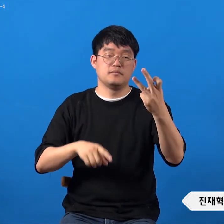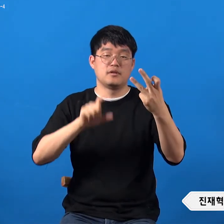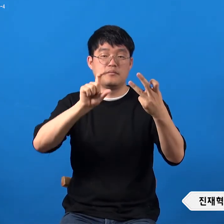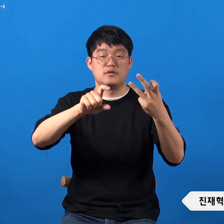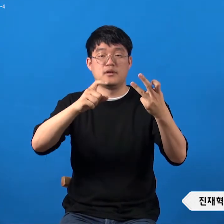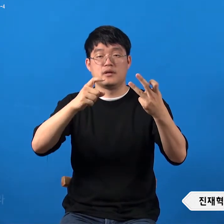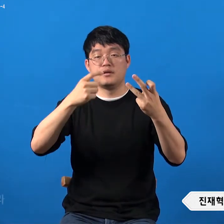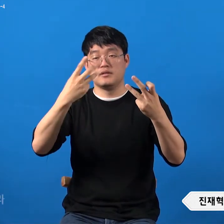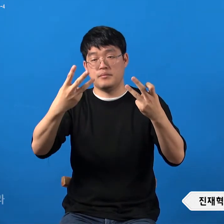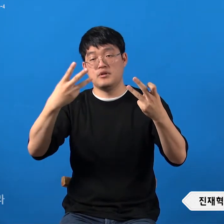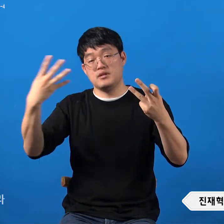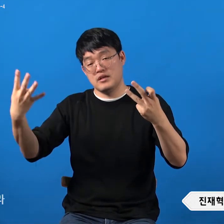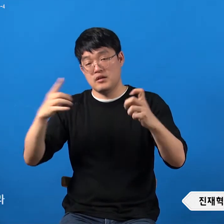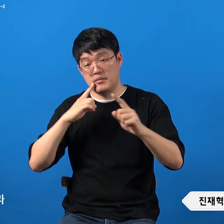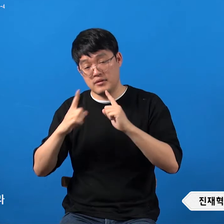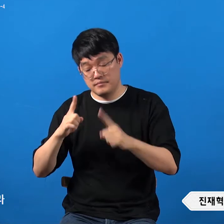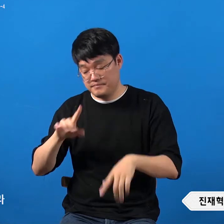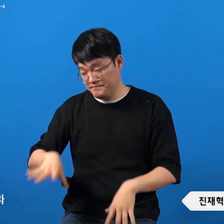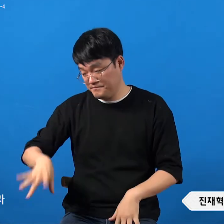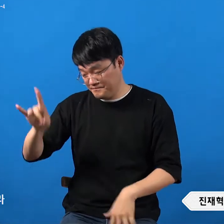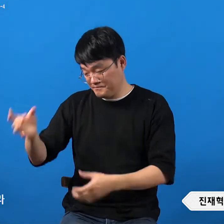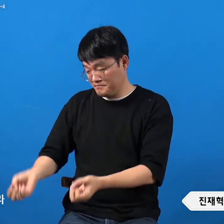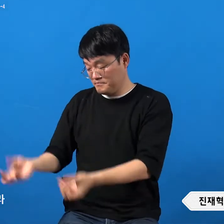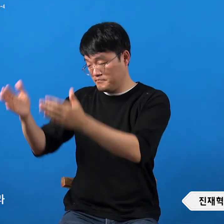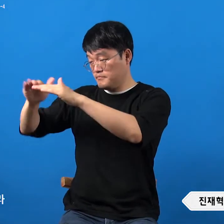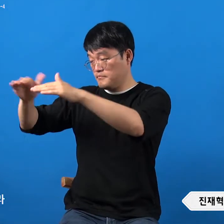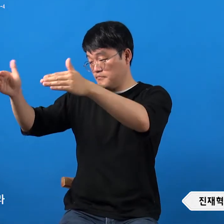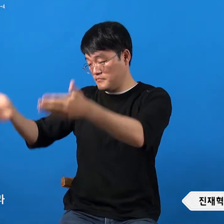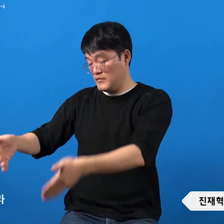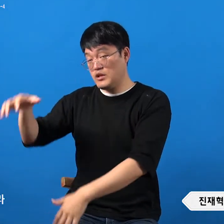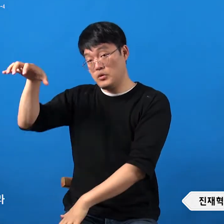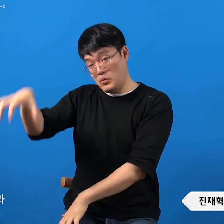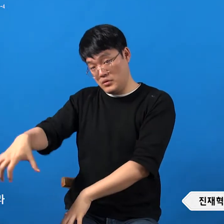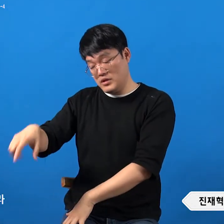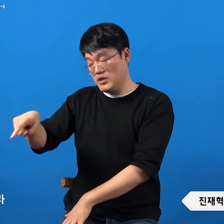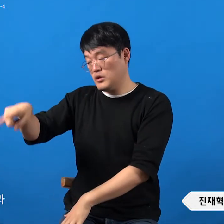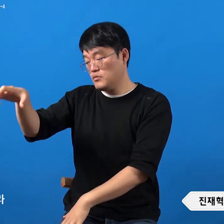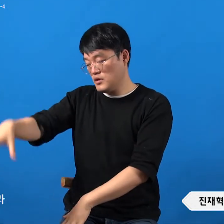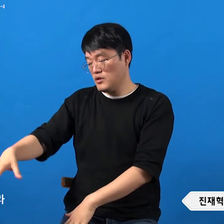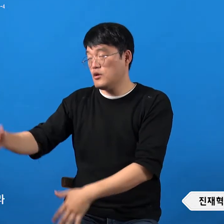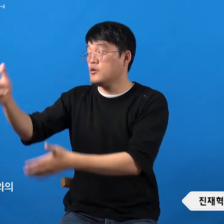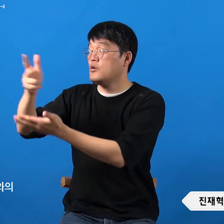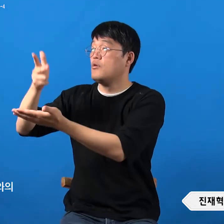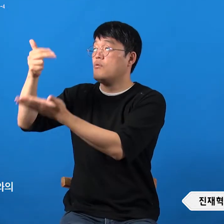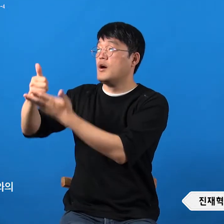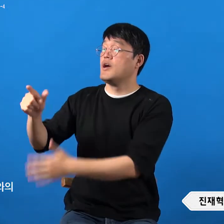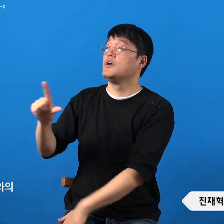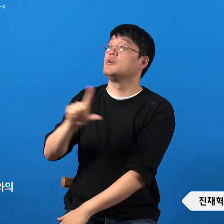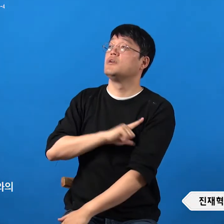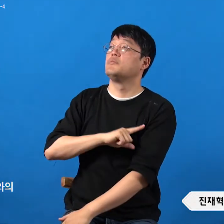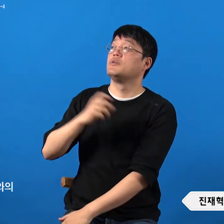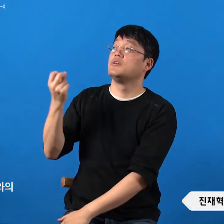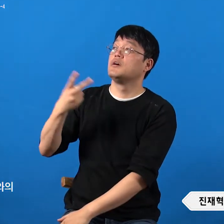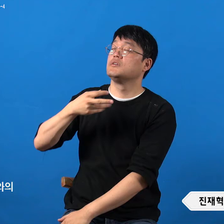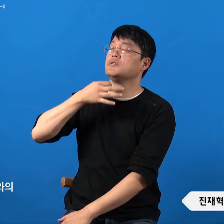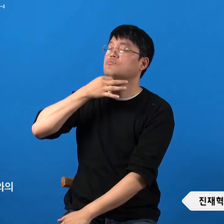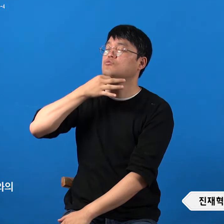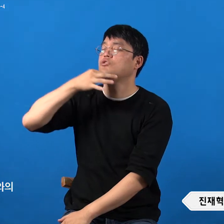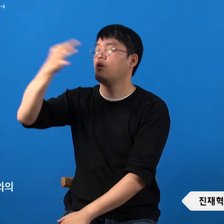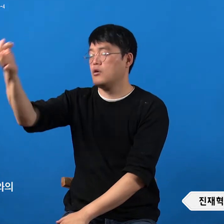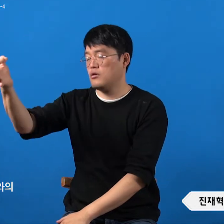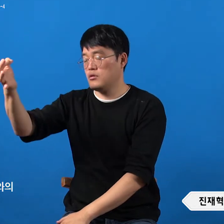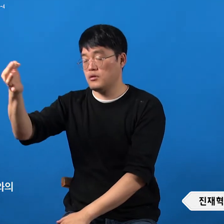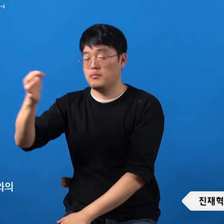3절 4절 그는 처음으로 제단을 쌓은 곳이라 그가 거기서 여호와의 이름을